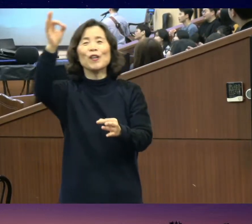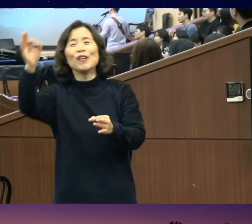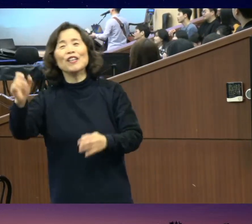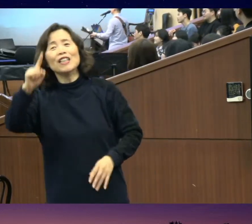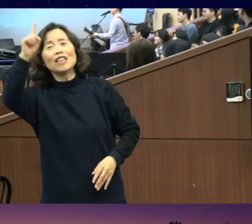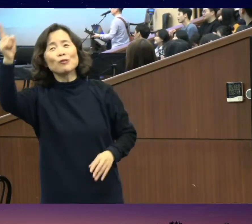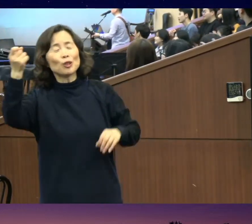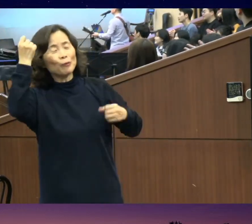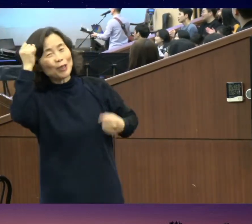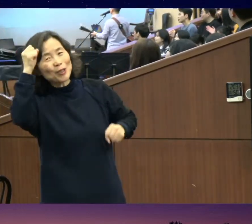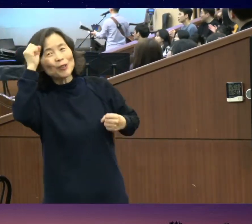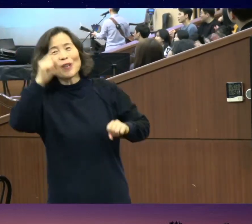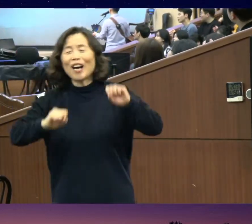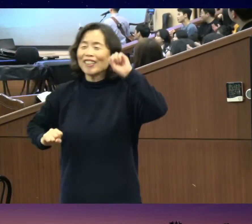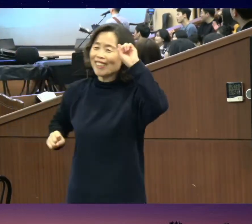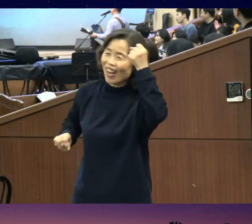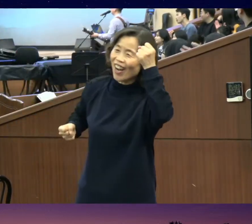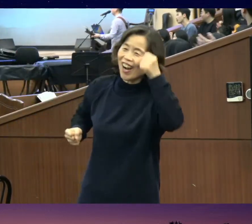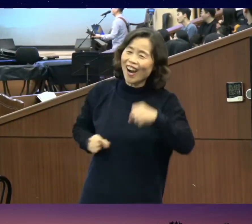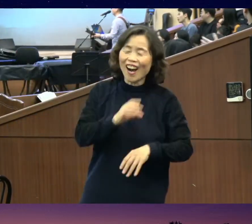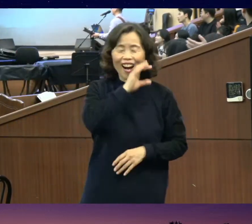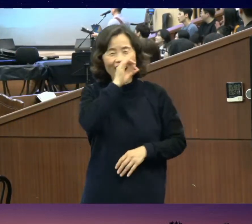다이처럼 춤을 추면서